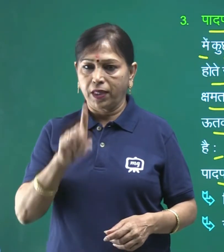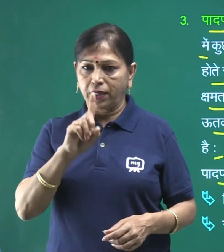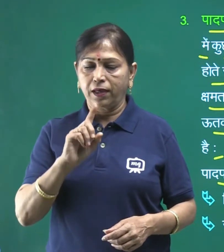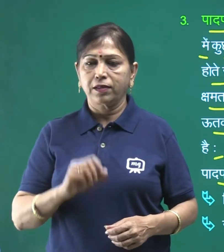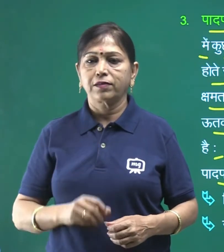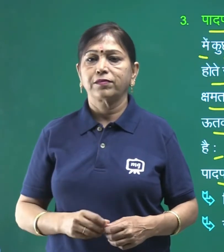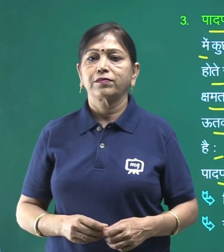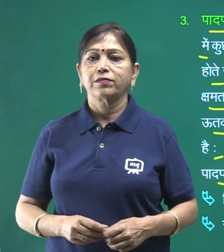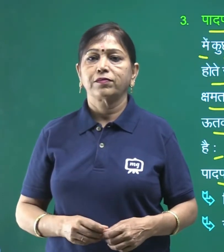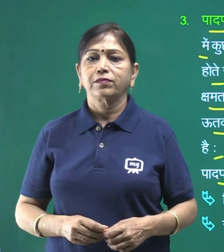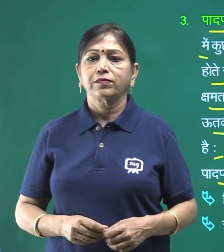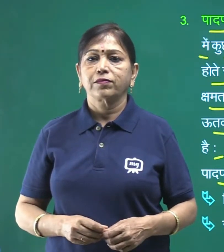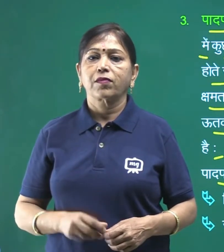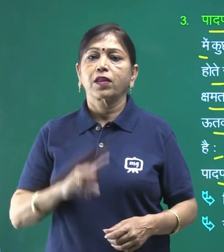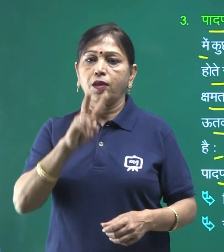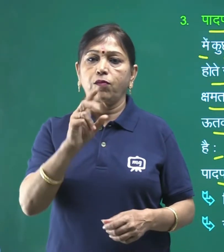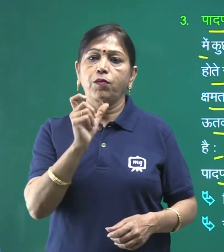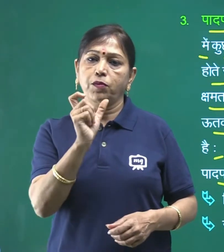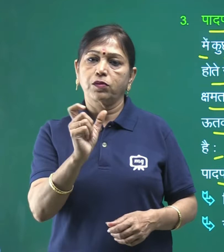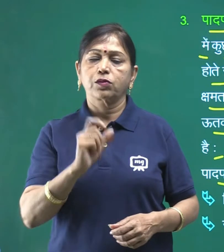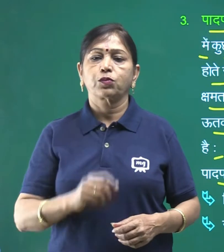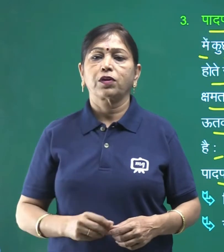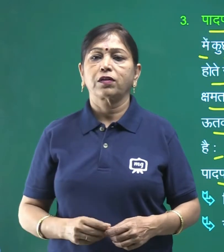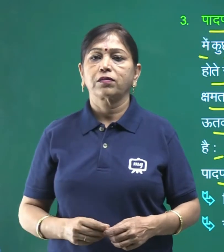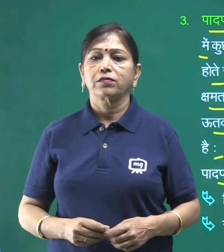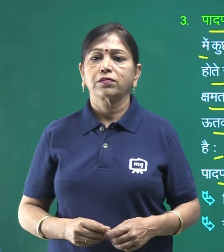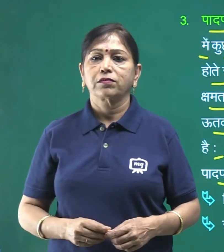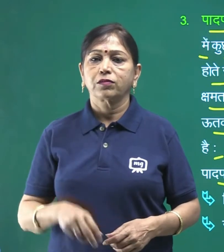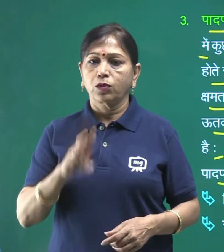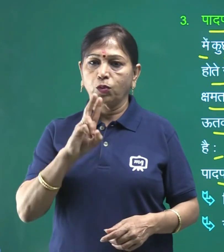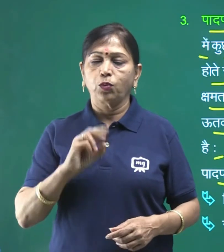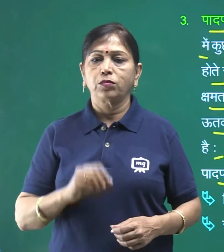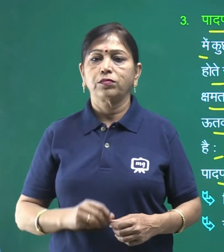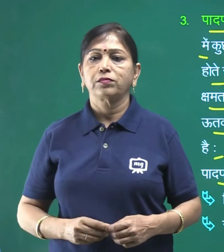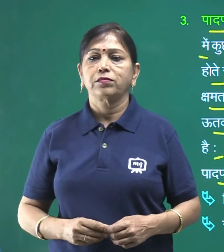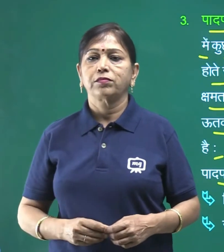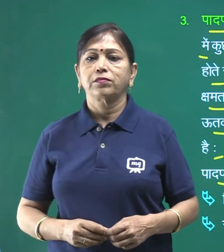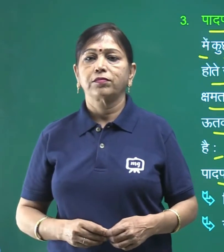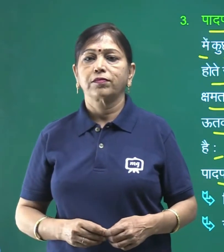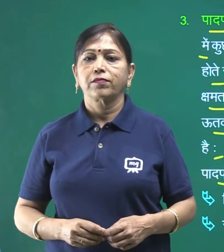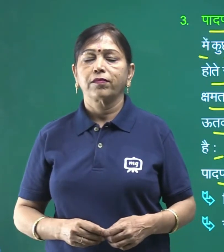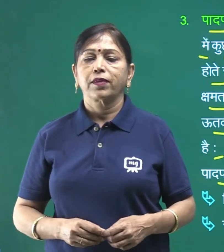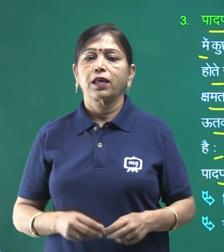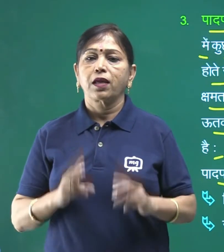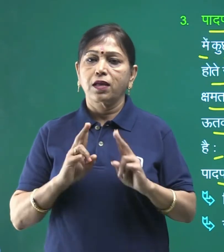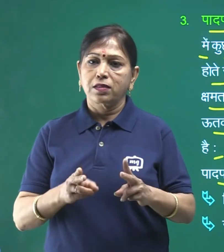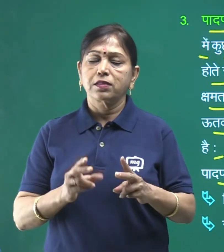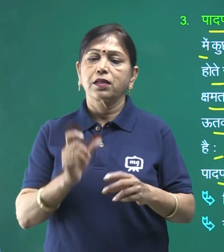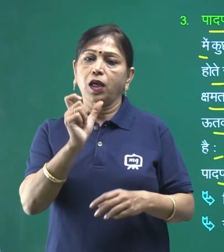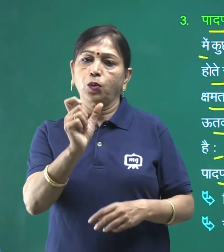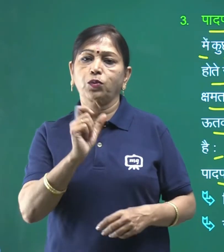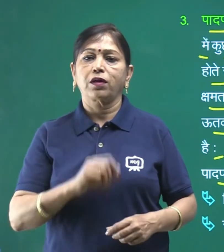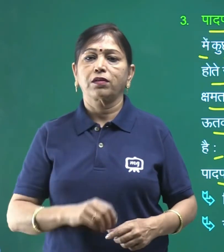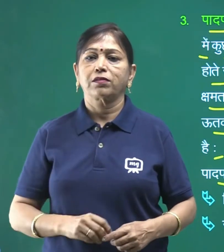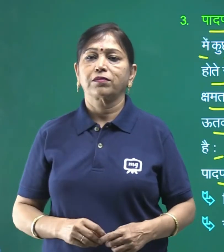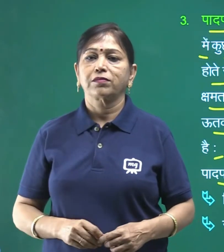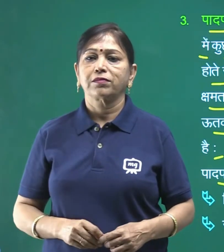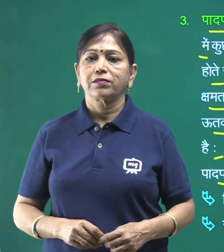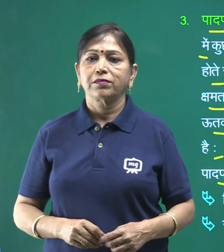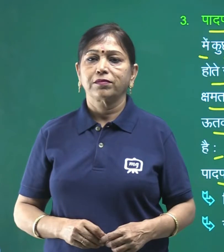एक विभजोतक, 2 स्थायी उत्तक।